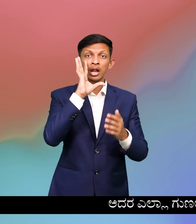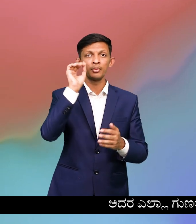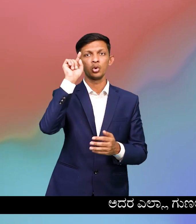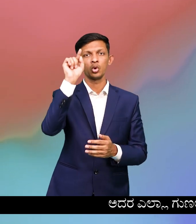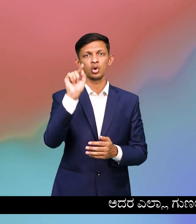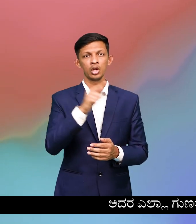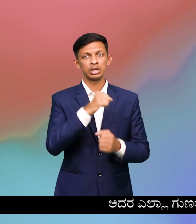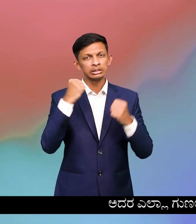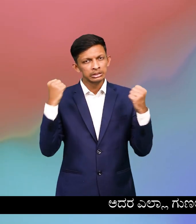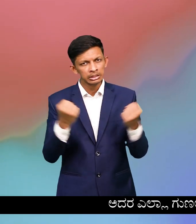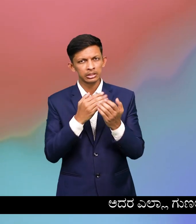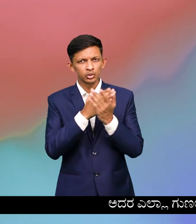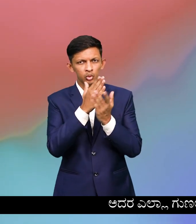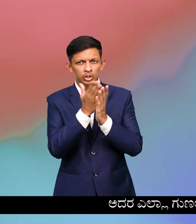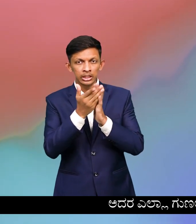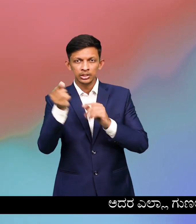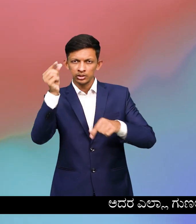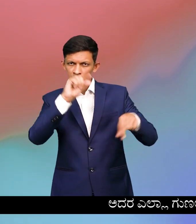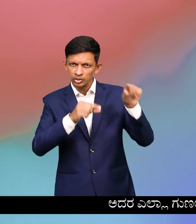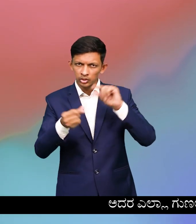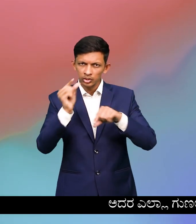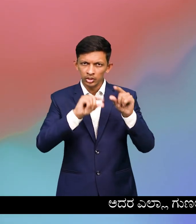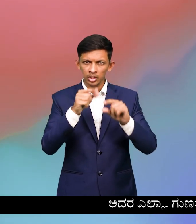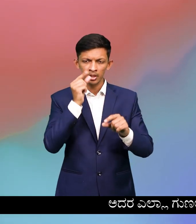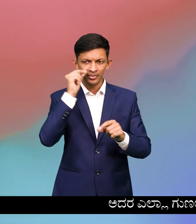ಗುಣಲಕ್ಷಣಗಳನ್ನು ಊಹಿಸಿಕೊಳ್ಳುವ ಅಂಶದ ಚಿಕ್ಕ ಕಣವಾಗಿದೆ.